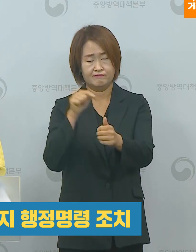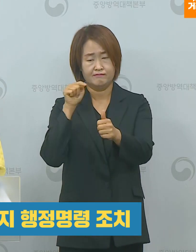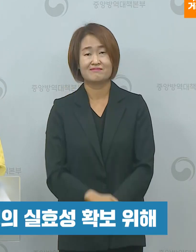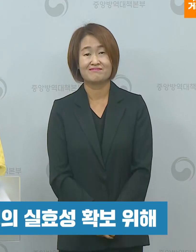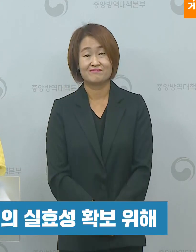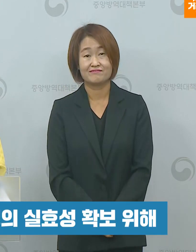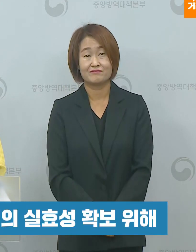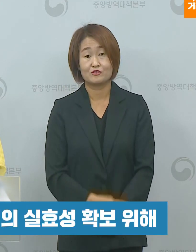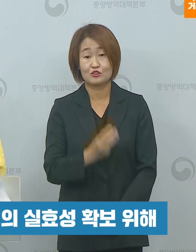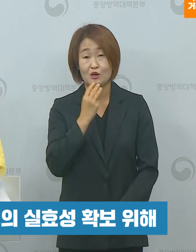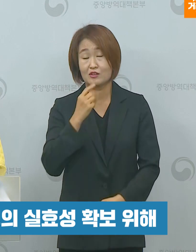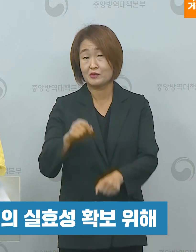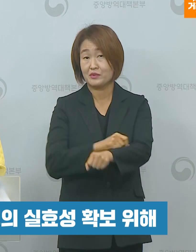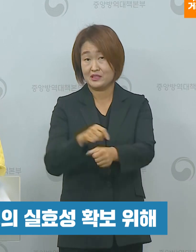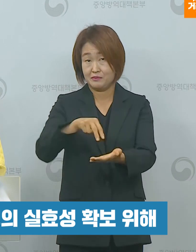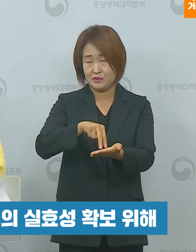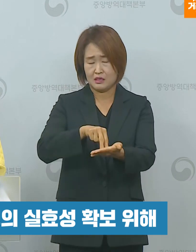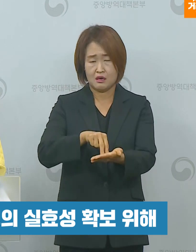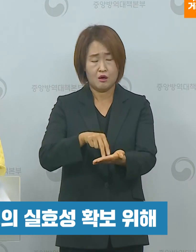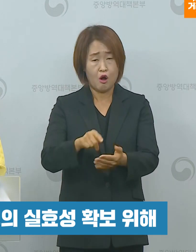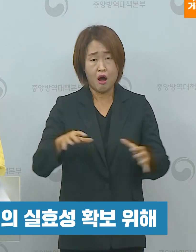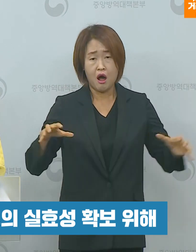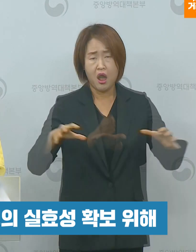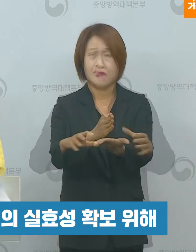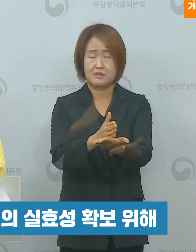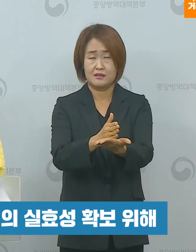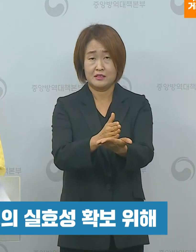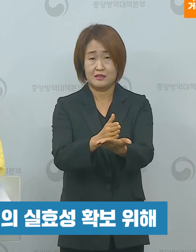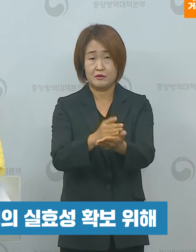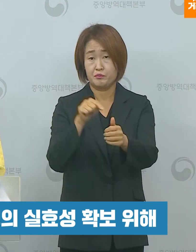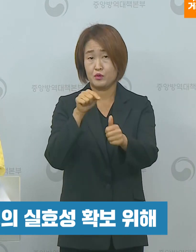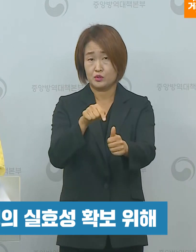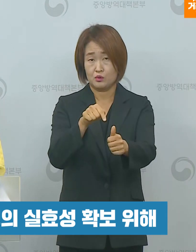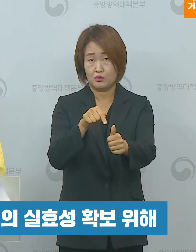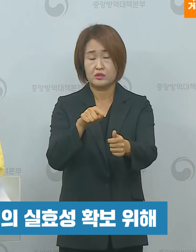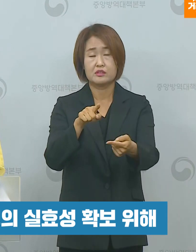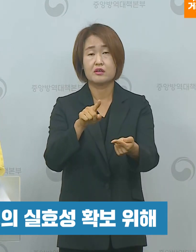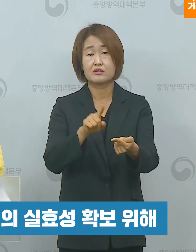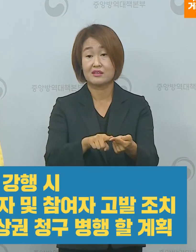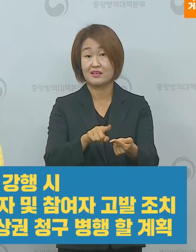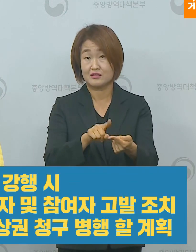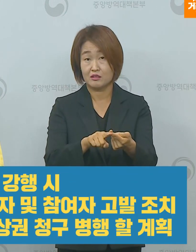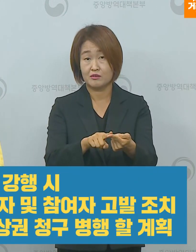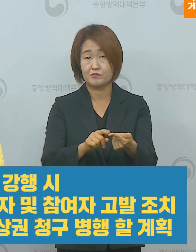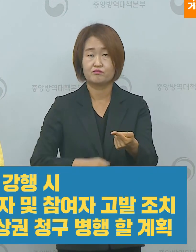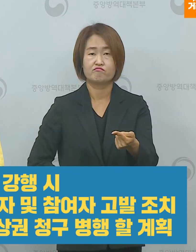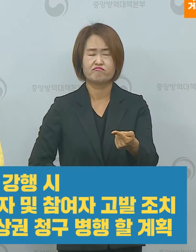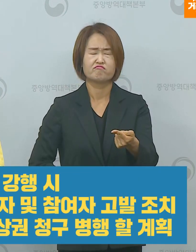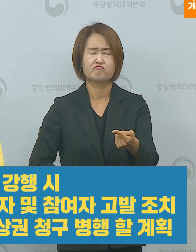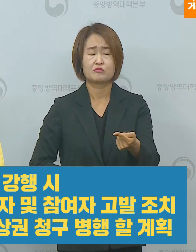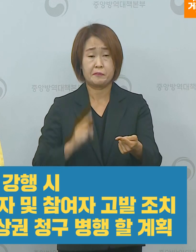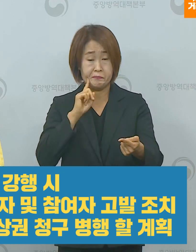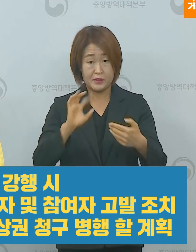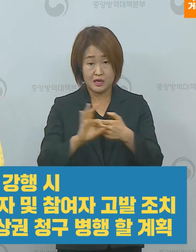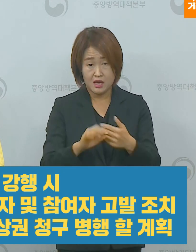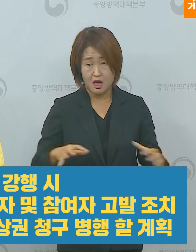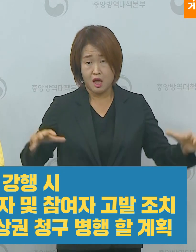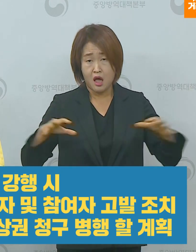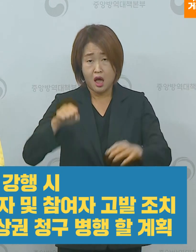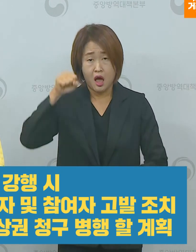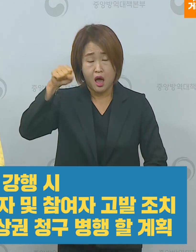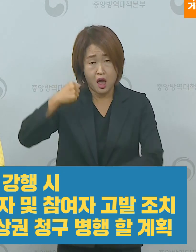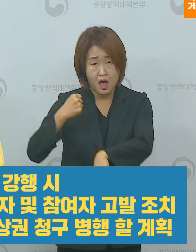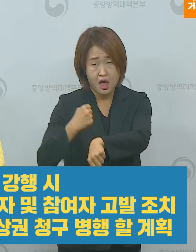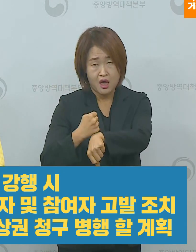내렸습니다. 서울특별시에서는 집회 금지 행정명령의 실효성을 확보하고자 집회를 강행할 경우